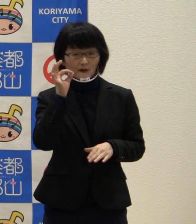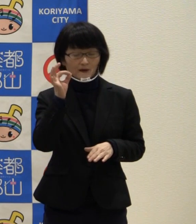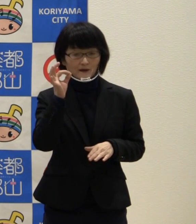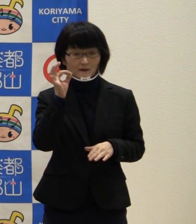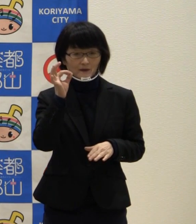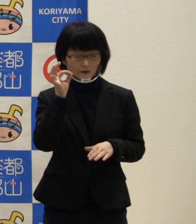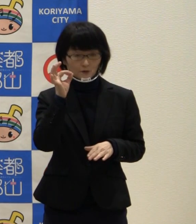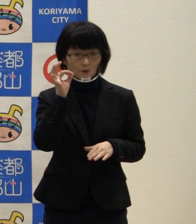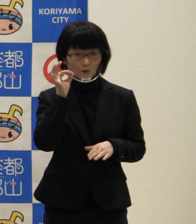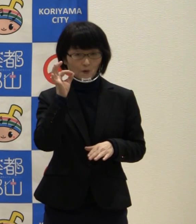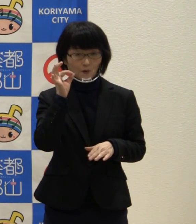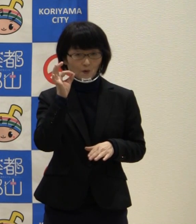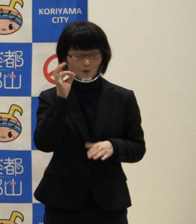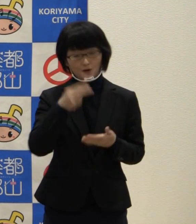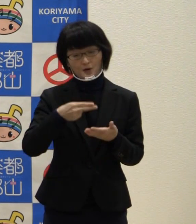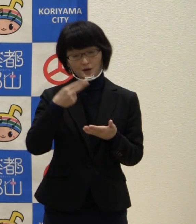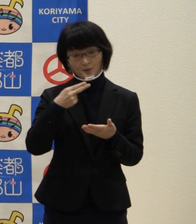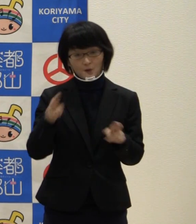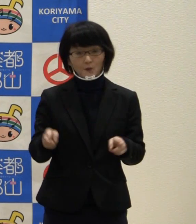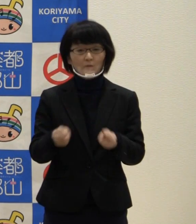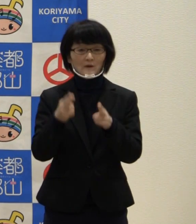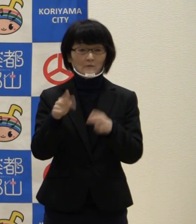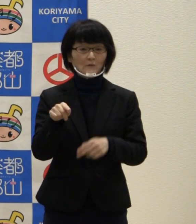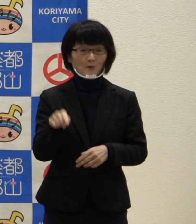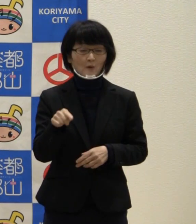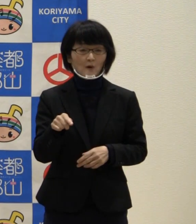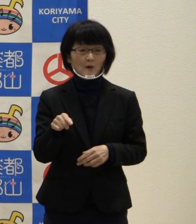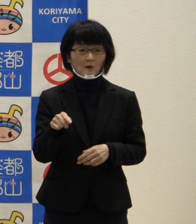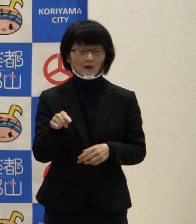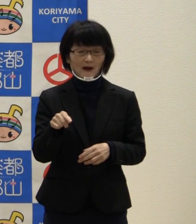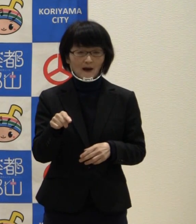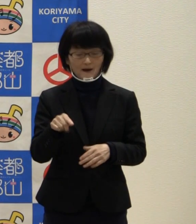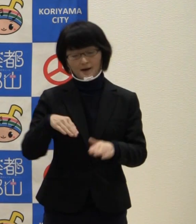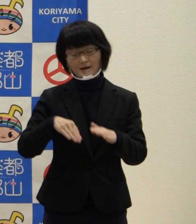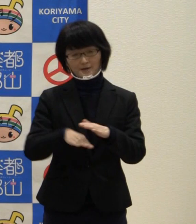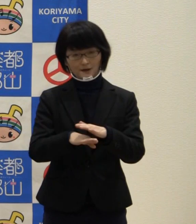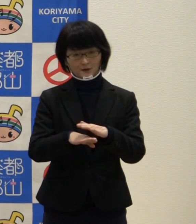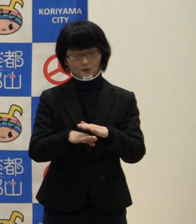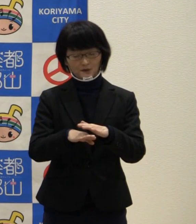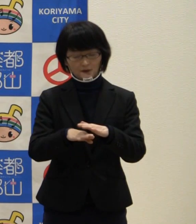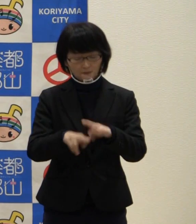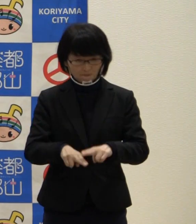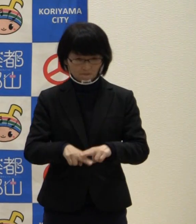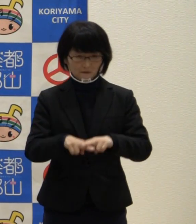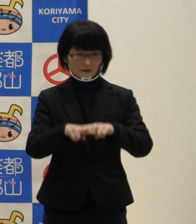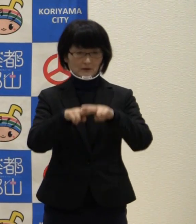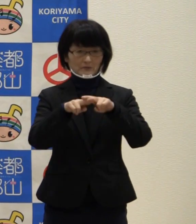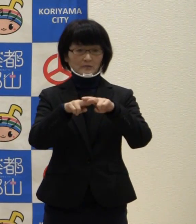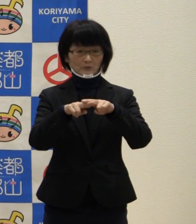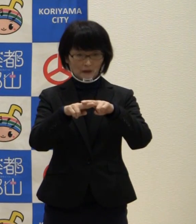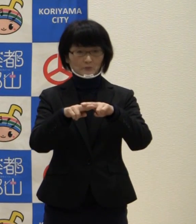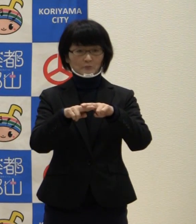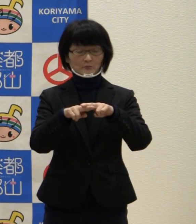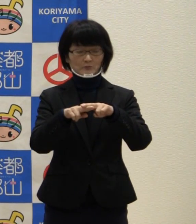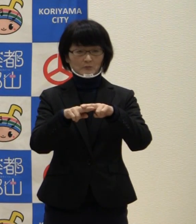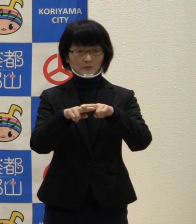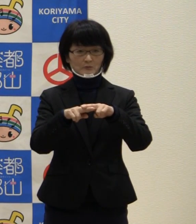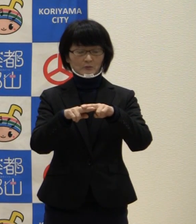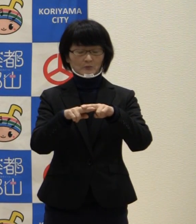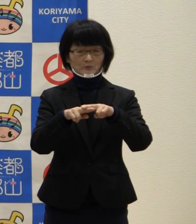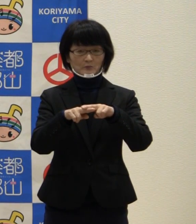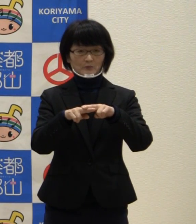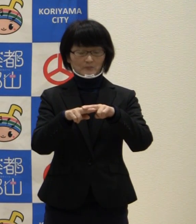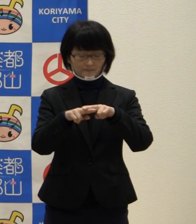用米の、マーケットの方は在庫が主食用米の在庫が増えているということでございます。